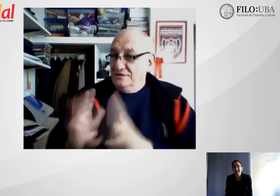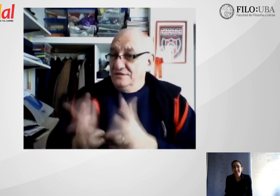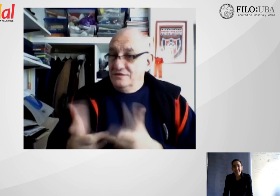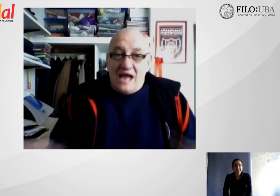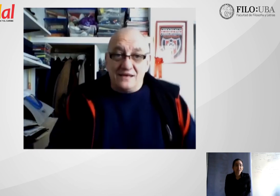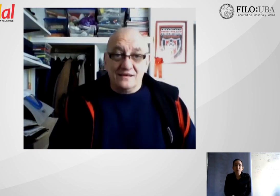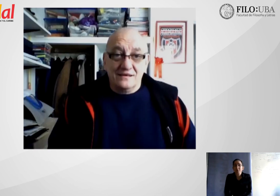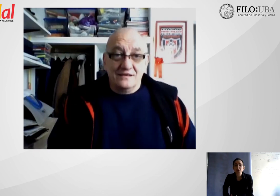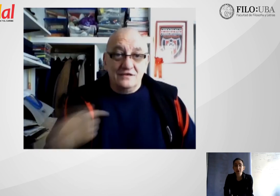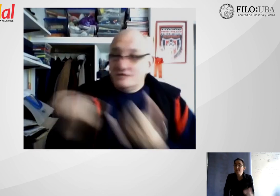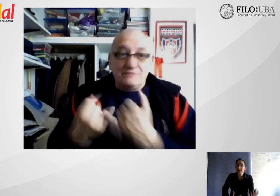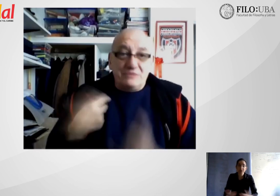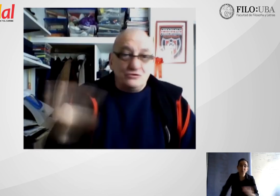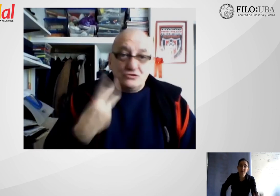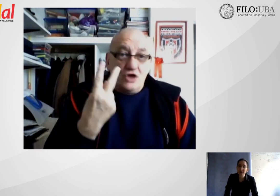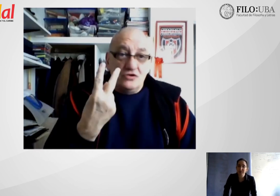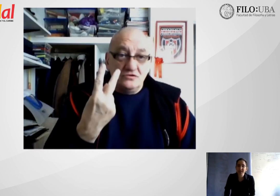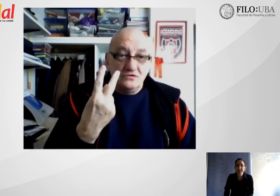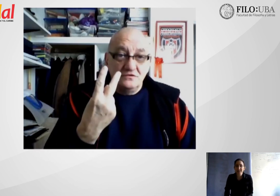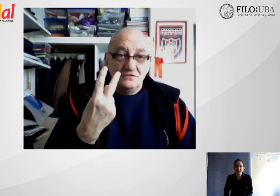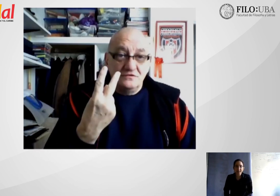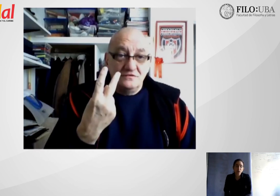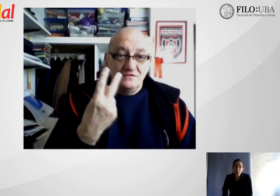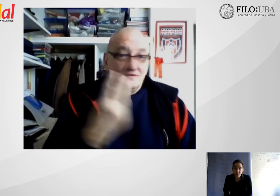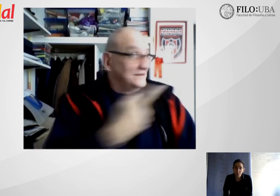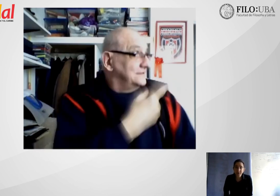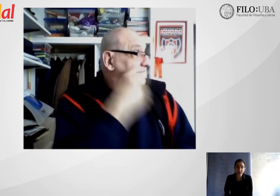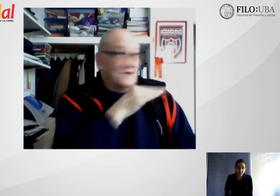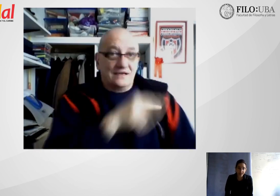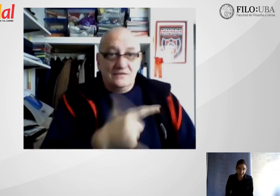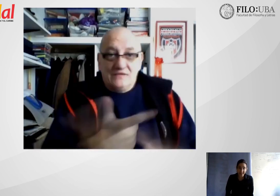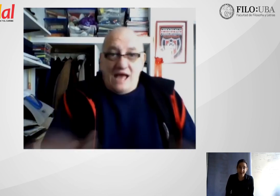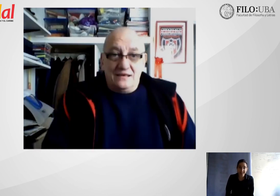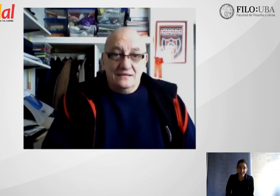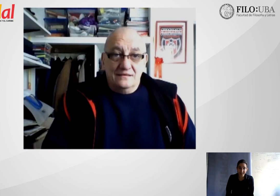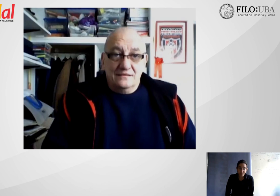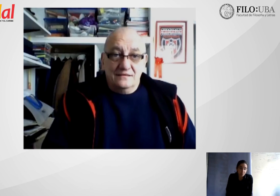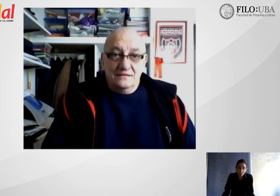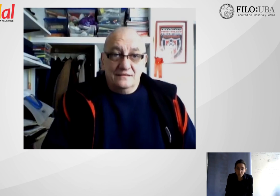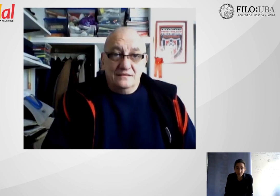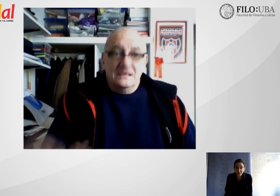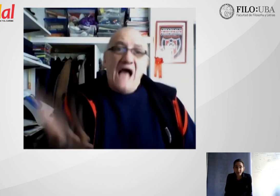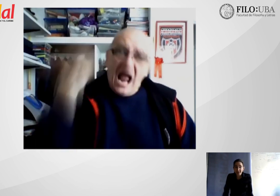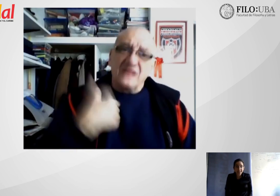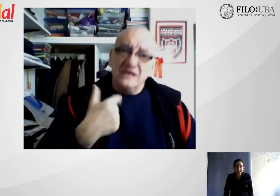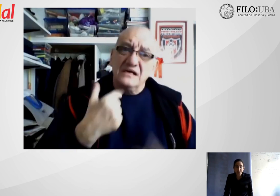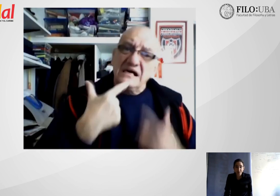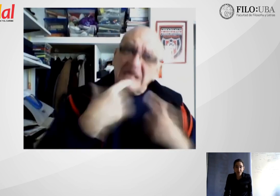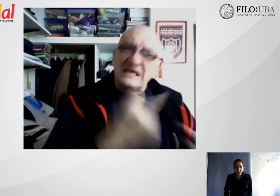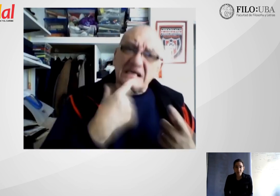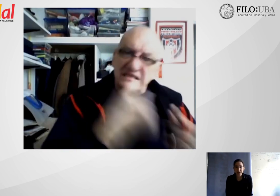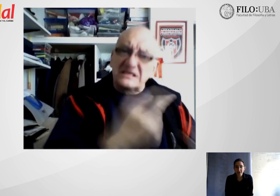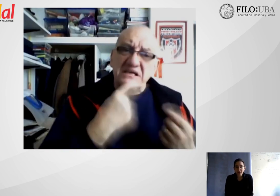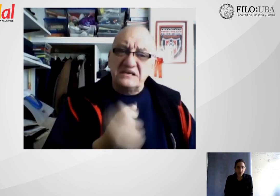está acá. Le tengo que decir, bueno, ¿me ayudás? ¿Me contás un poco en lengua de señas? Nosotros somos dos personas sordas en esta casa. Vivimos juntos. ¿Y qué